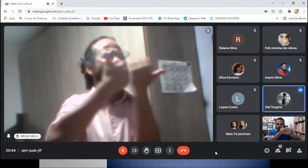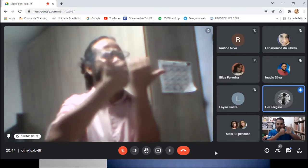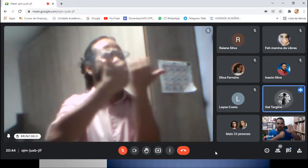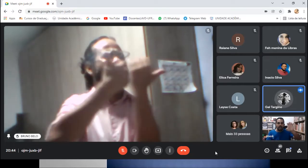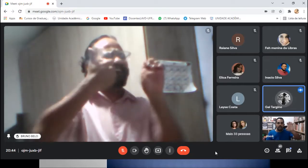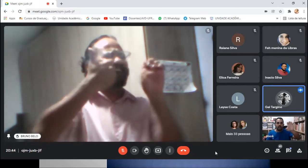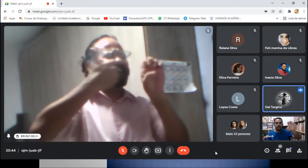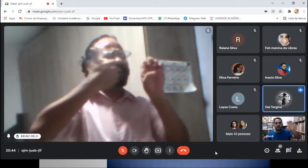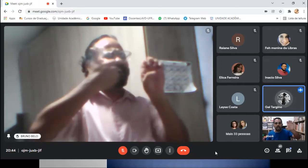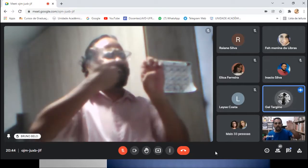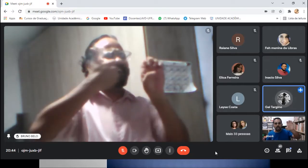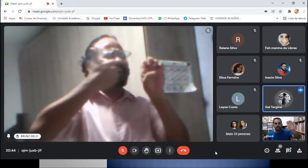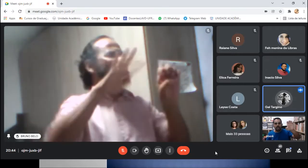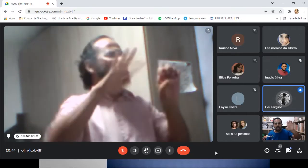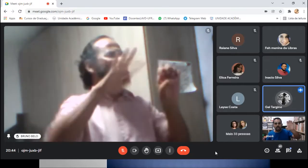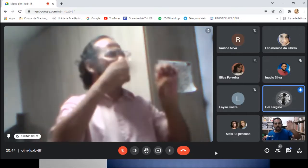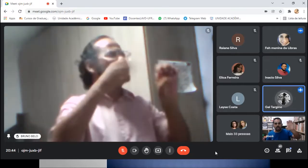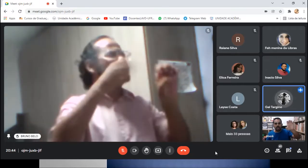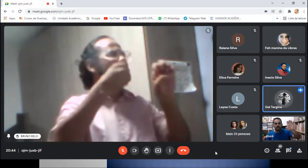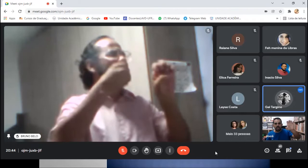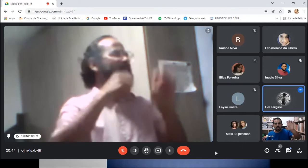desculpe, professor, que sinal é esse? É